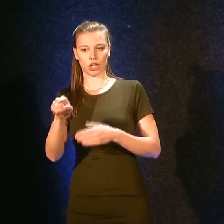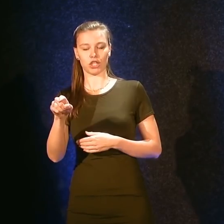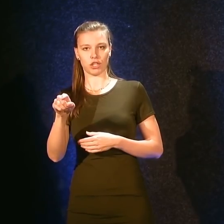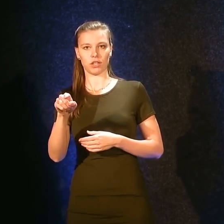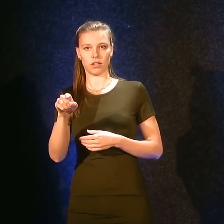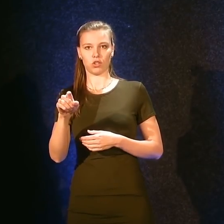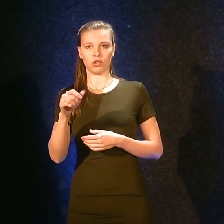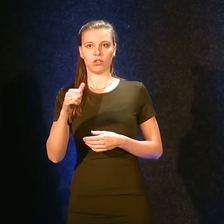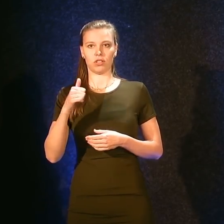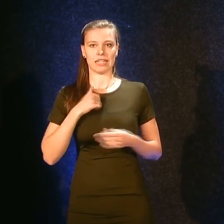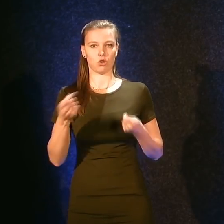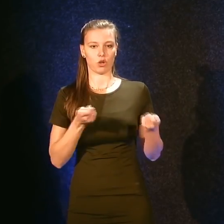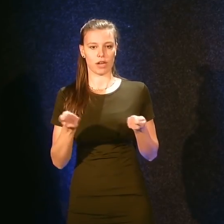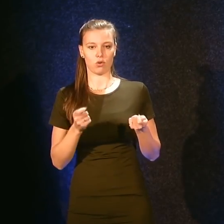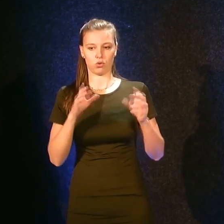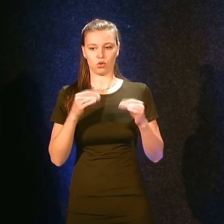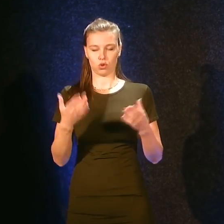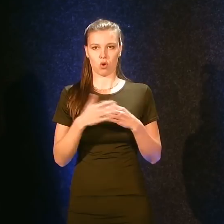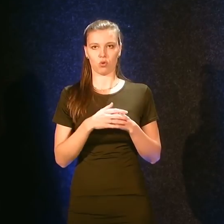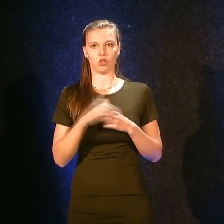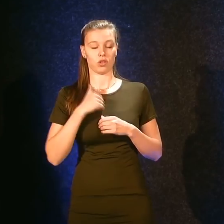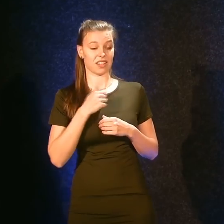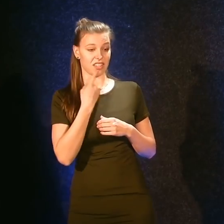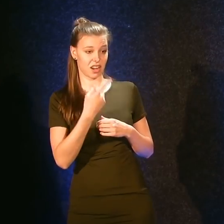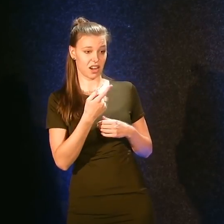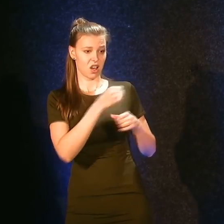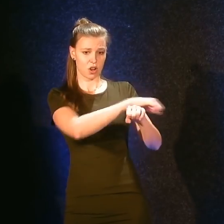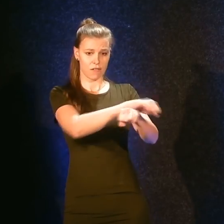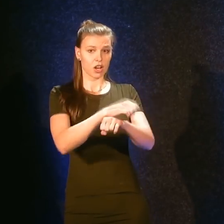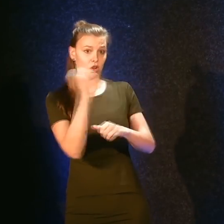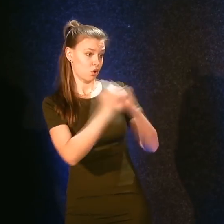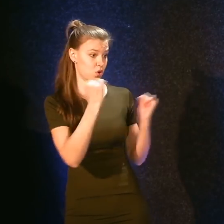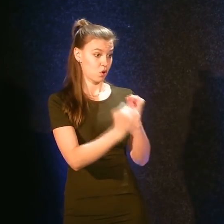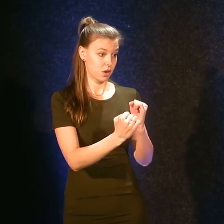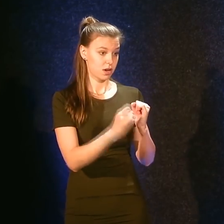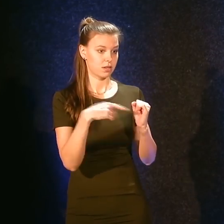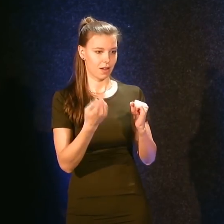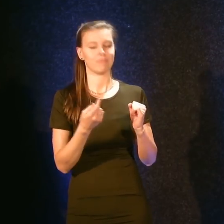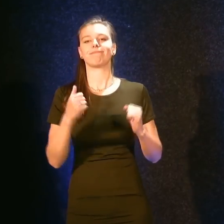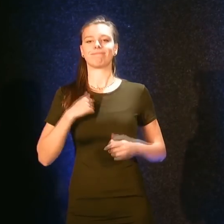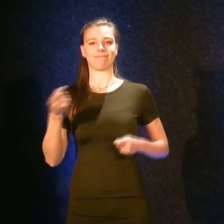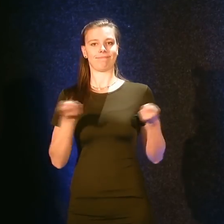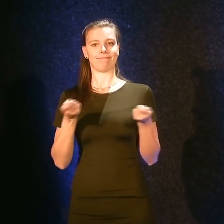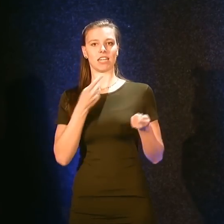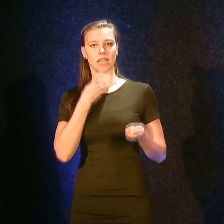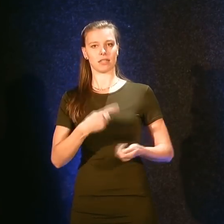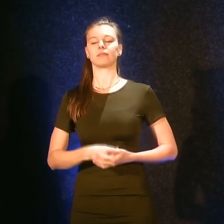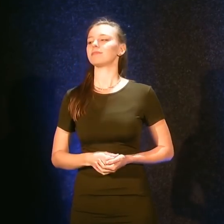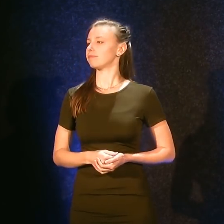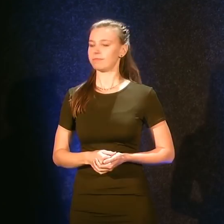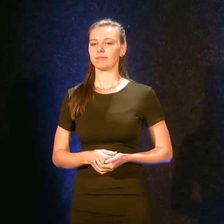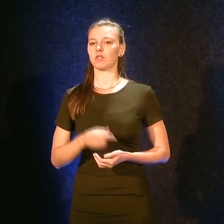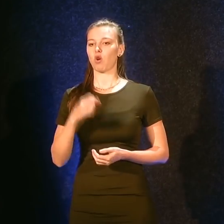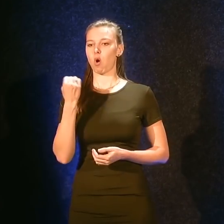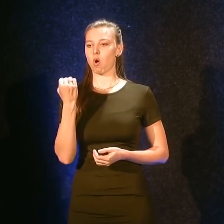die soldaten zeggen, zullen we ze allemaal maar doden? Dan kan er tenminste niet één ontsnappen. Dan is daar de centurio die zegt, omwille van